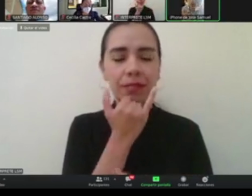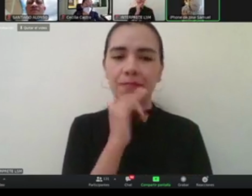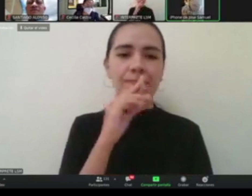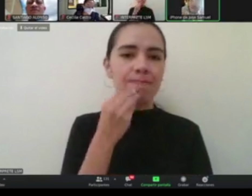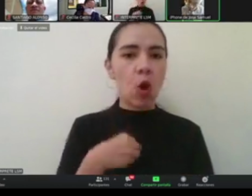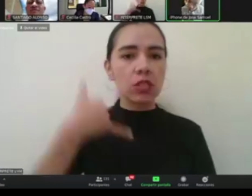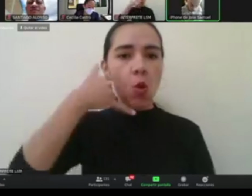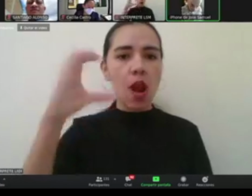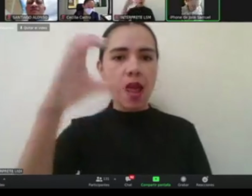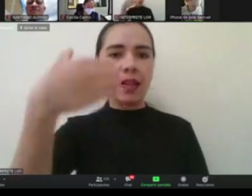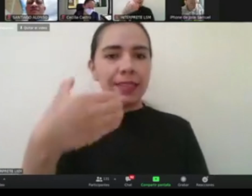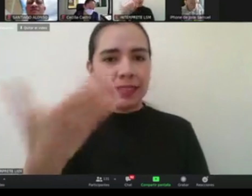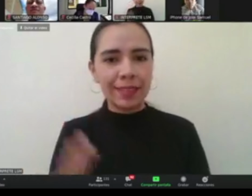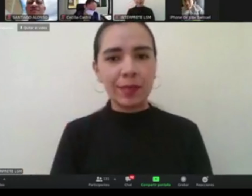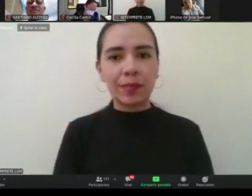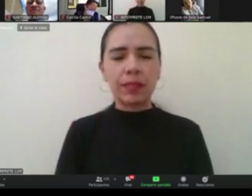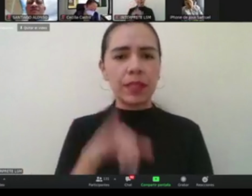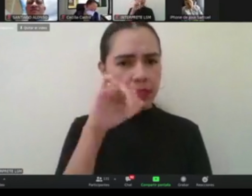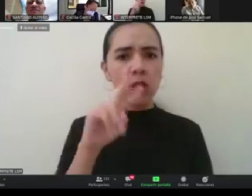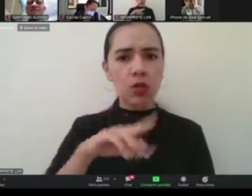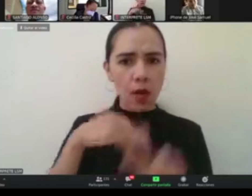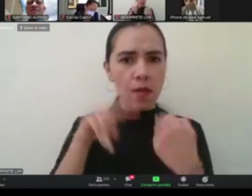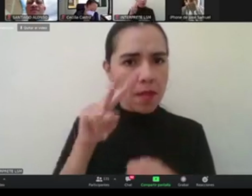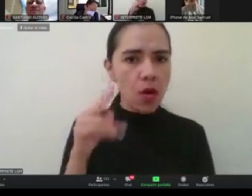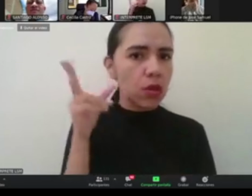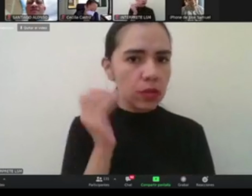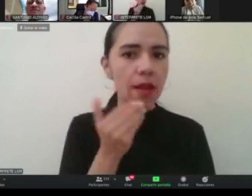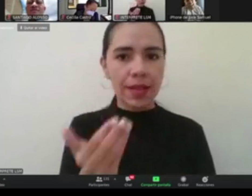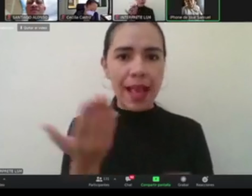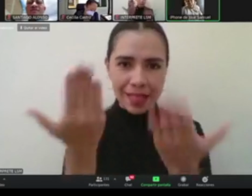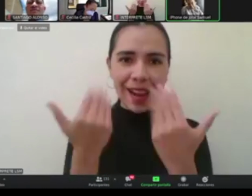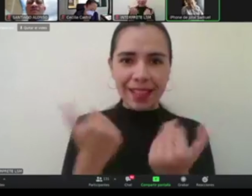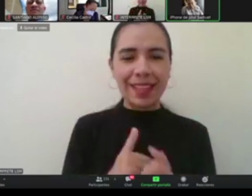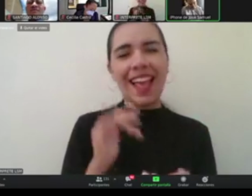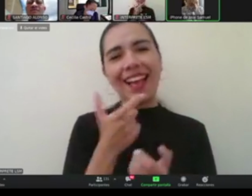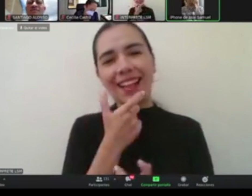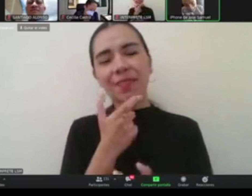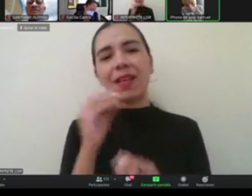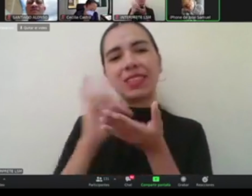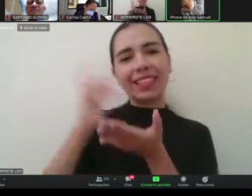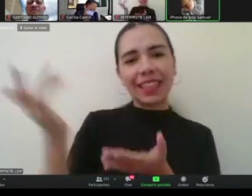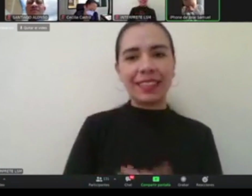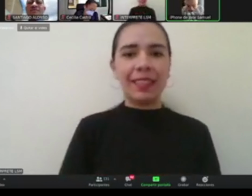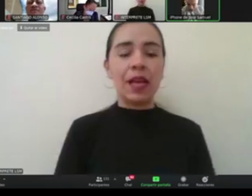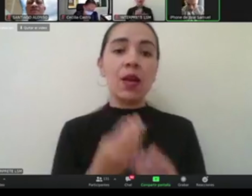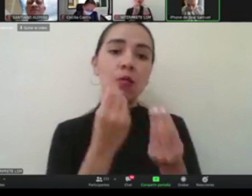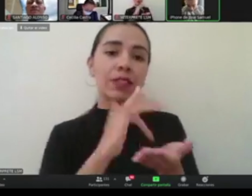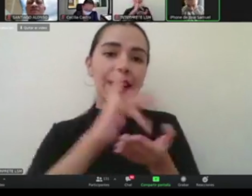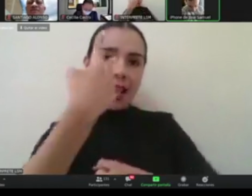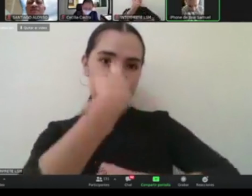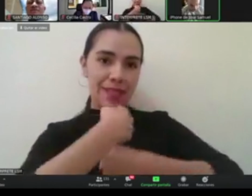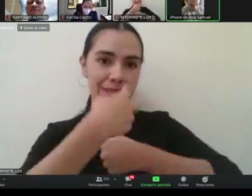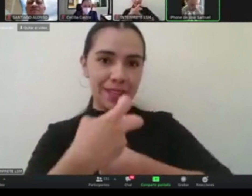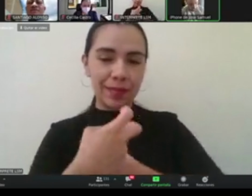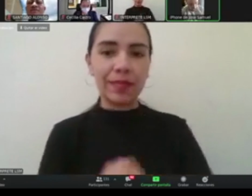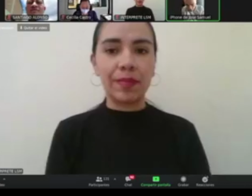todo es posible hoy en día. Sí, se te escucha y se te ve. Adelante, Samuel. Muchas gracias. Antes que todo, agradecer la invitación.